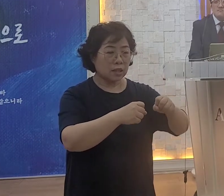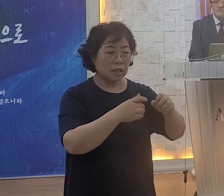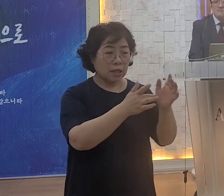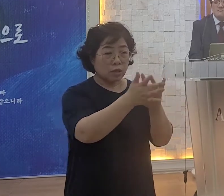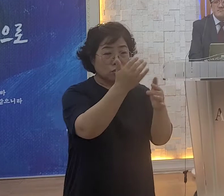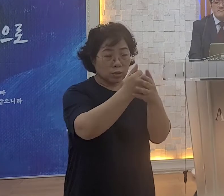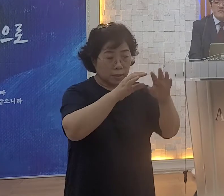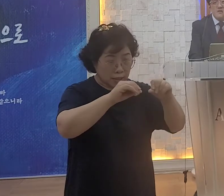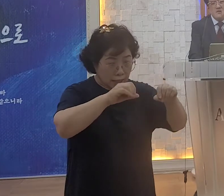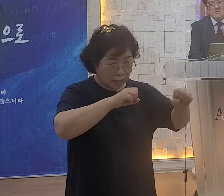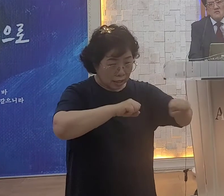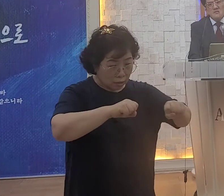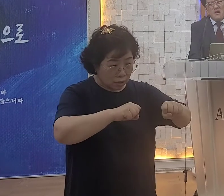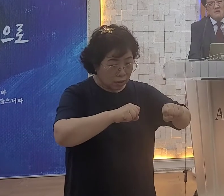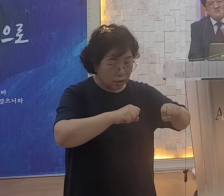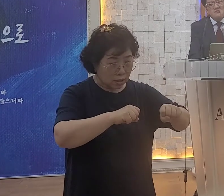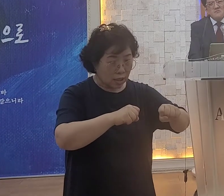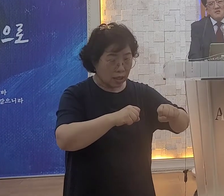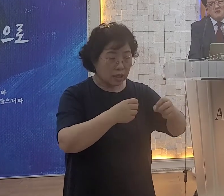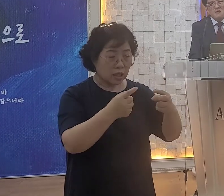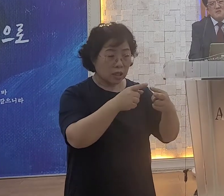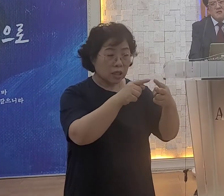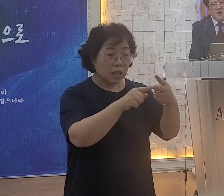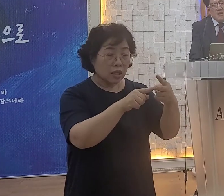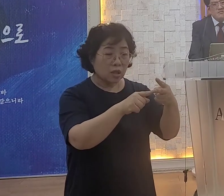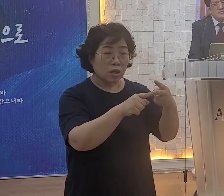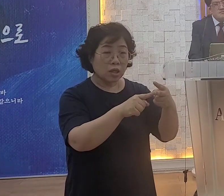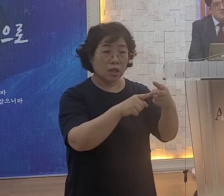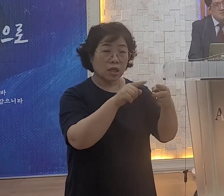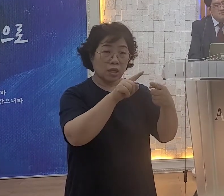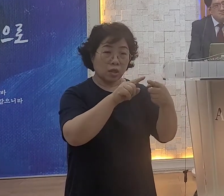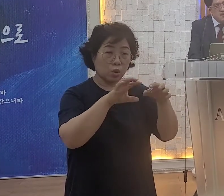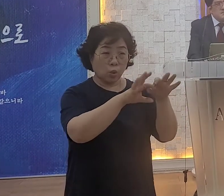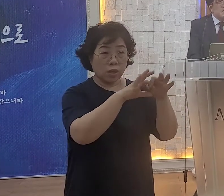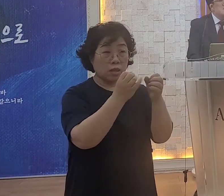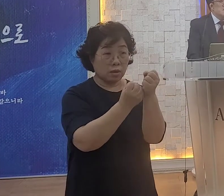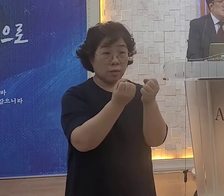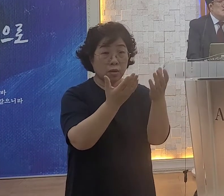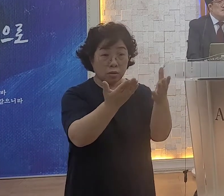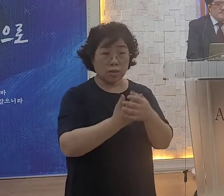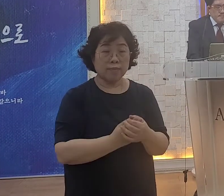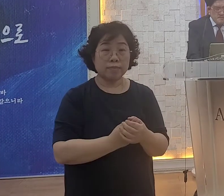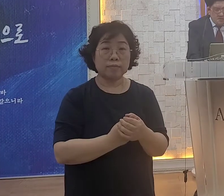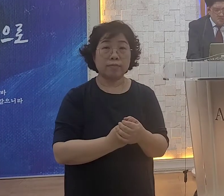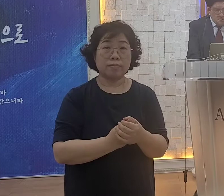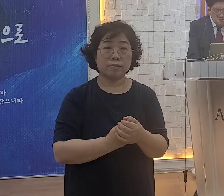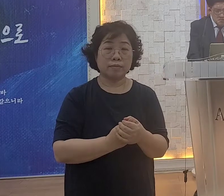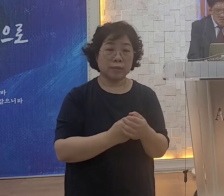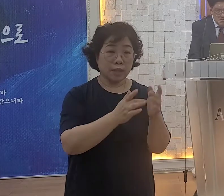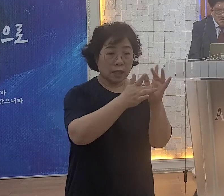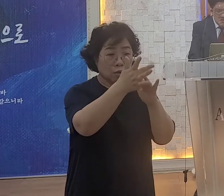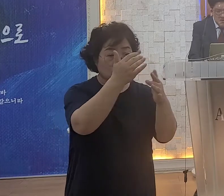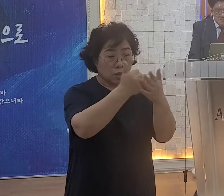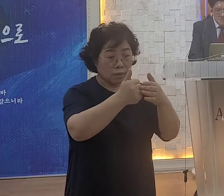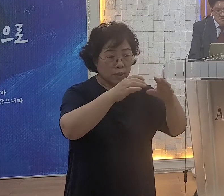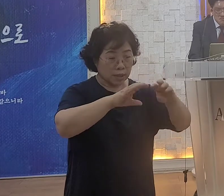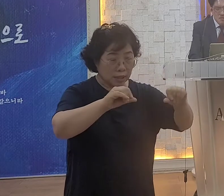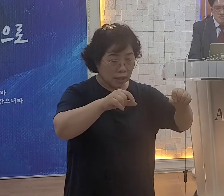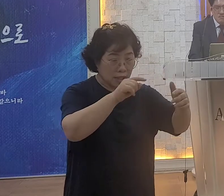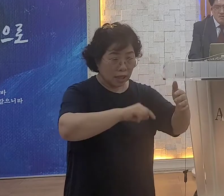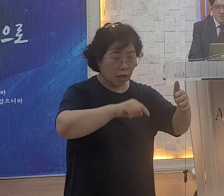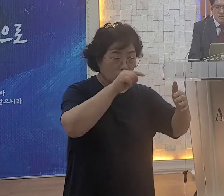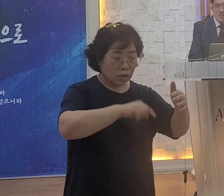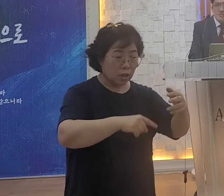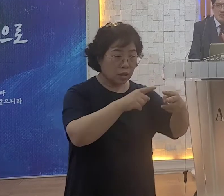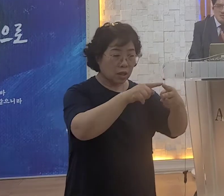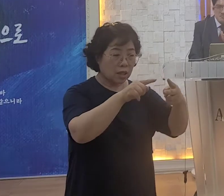있습니다. 자, 예수님께서 행하신 그 두 가지 사역이 바로 이 그리스도를